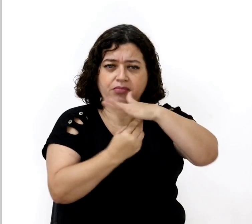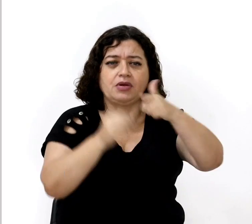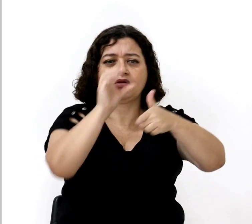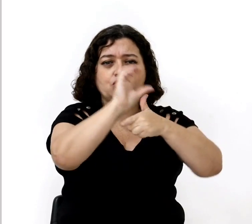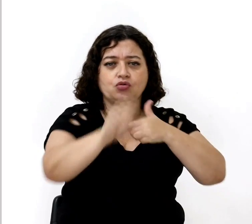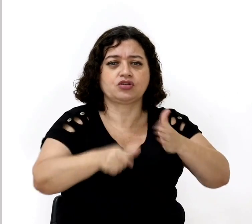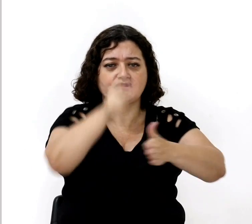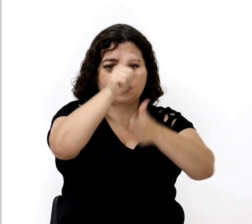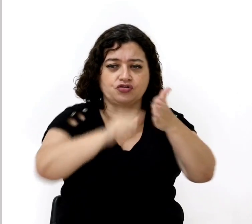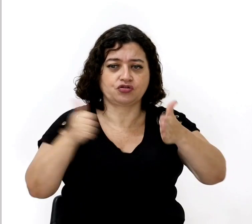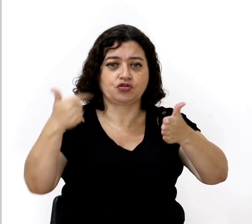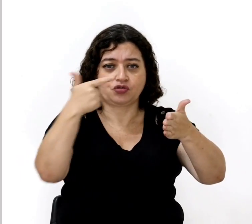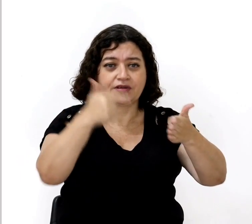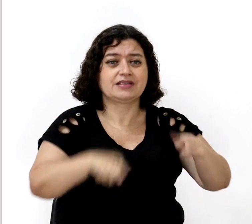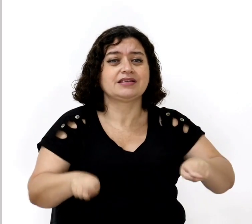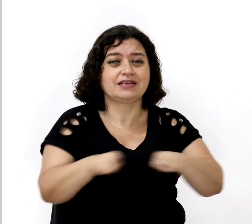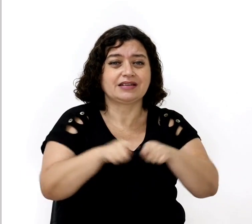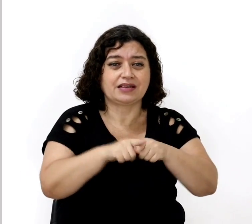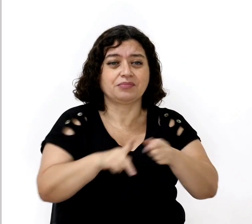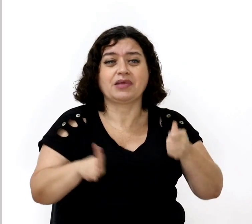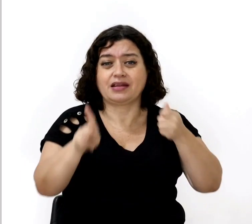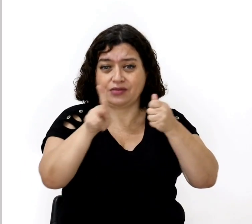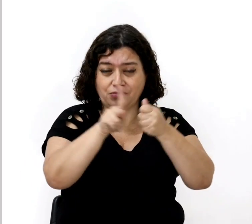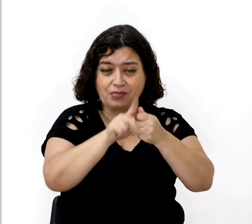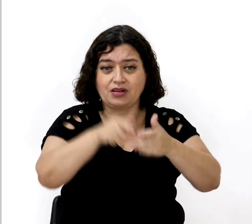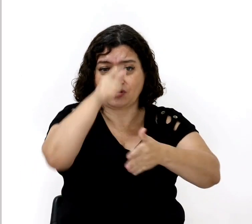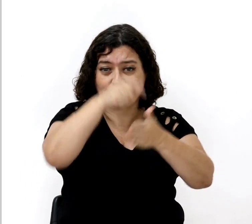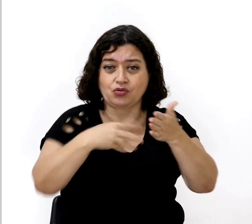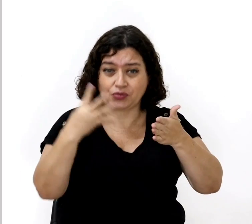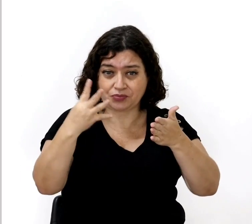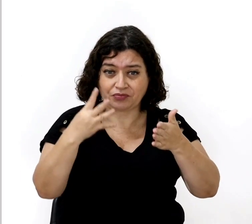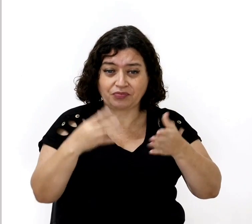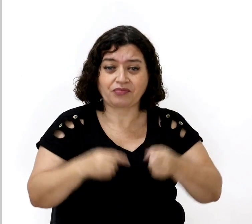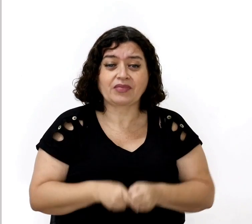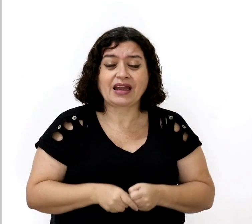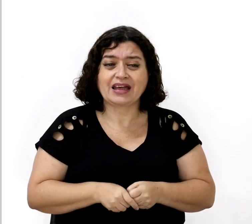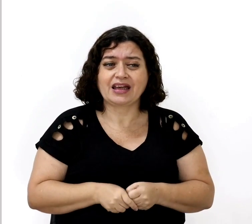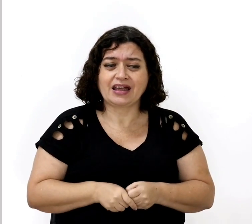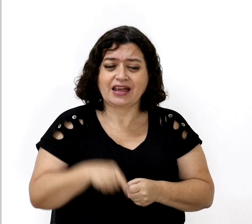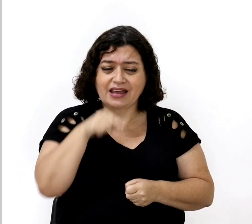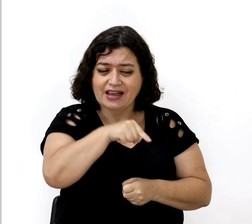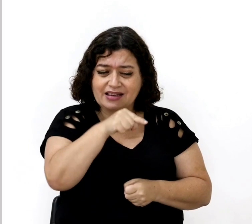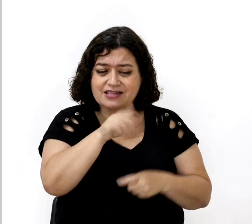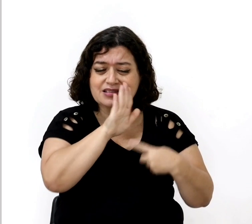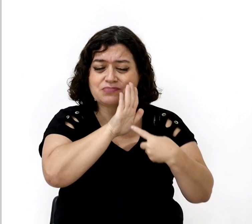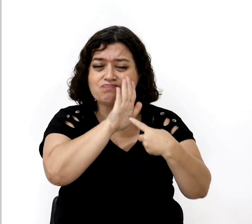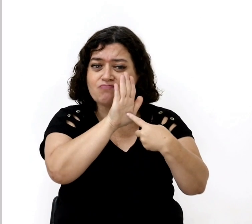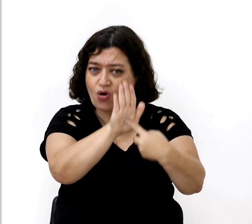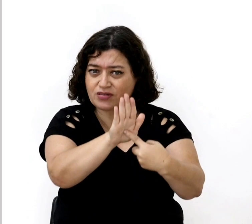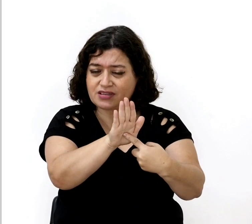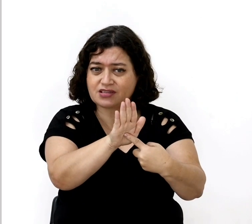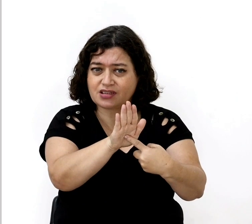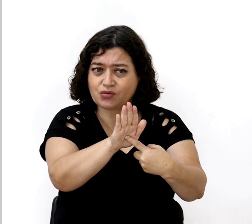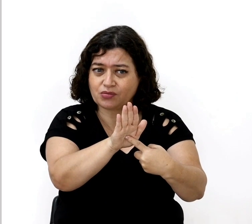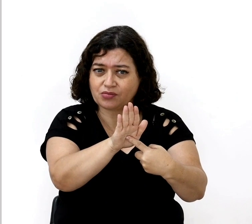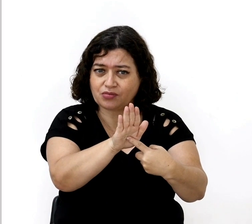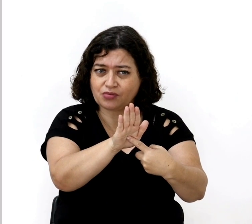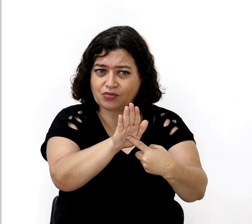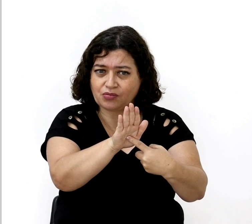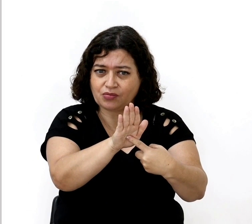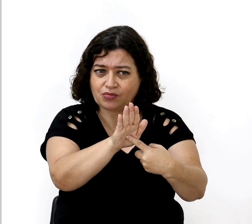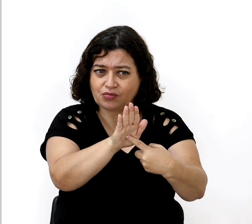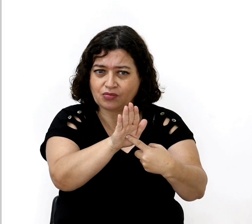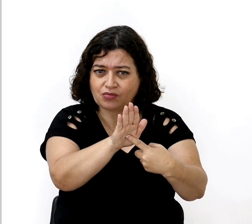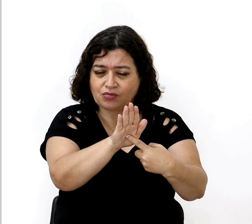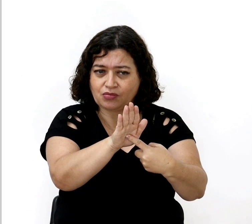texto de 1 Pedro 4, esses textos, eles nos caracterizam, né? Ou eles